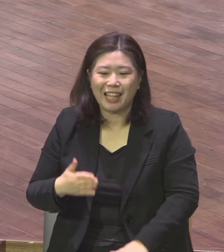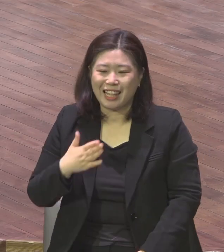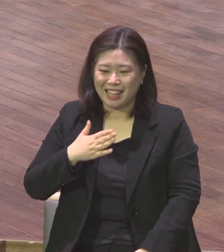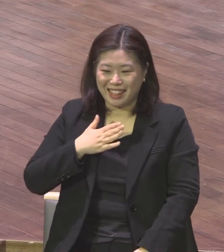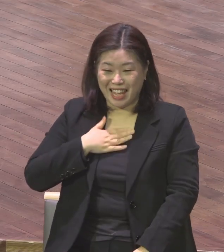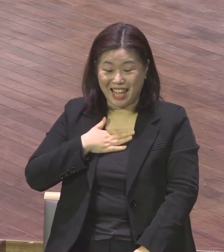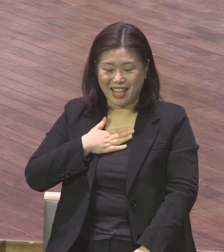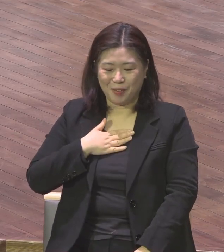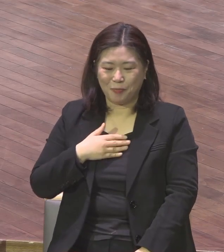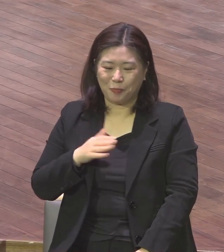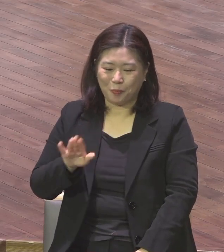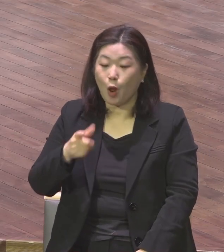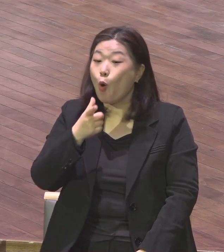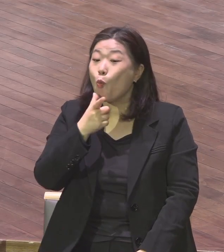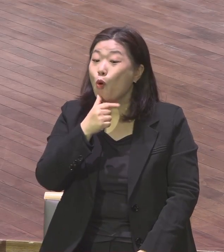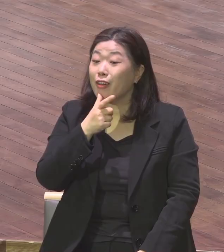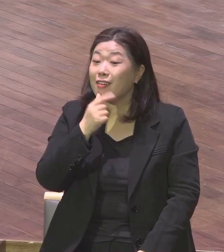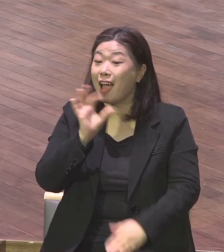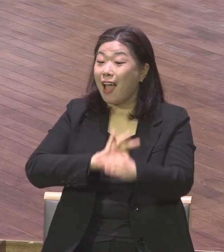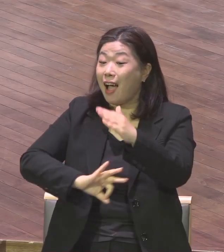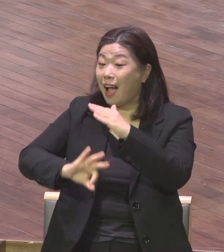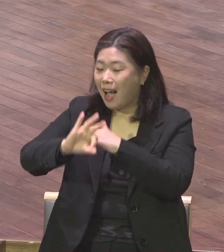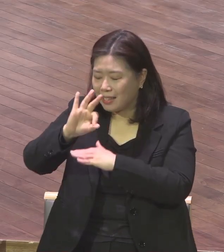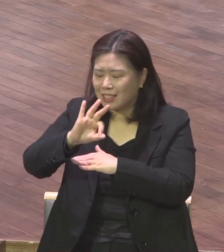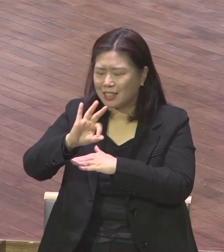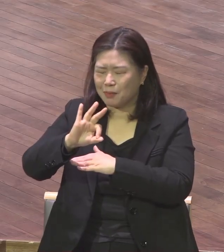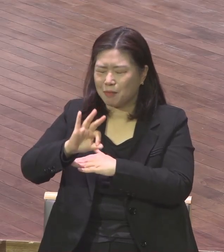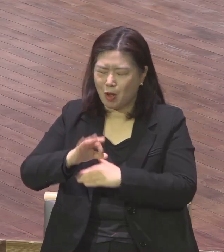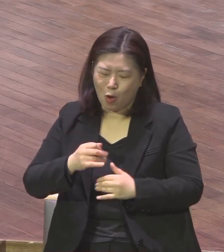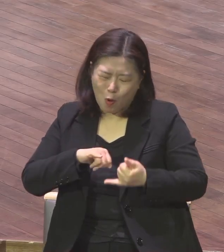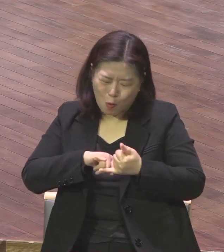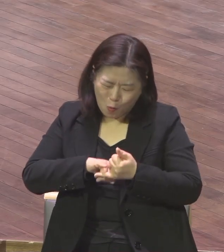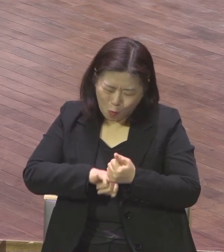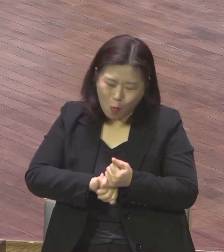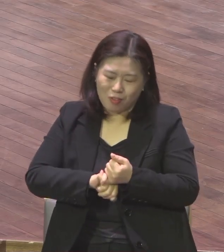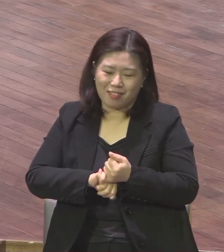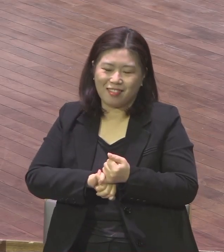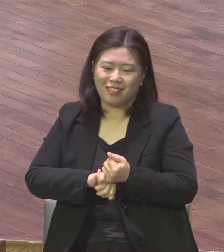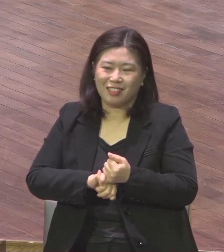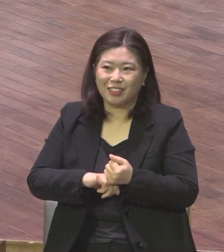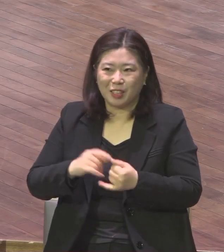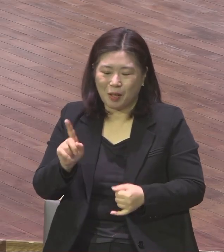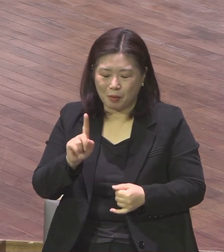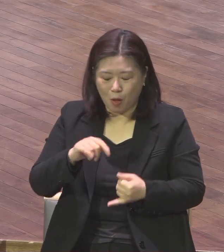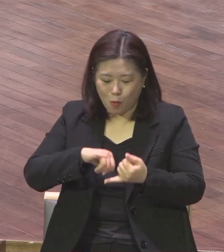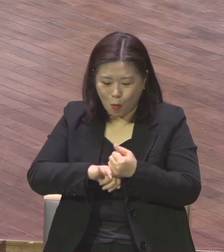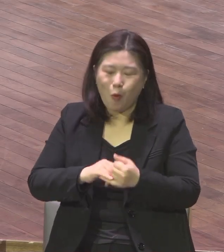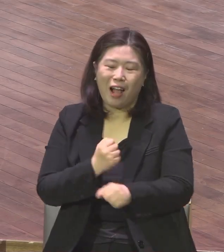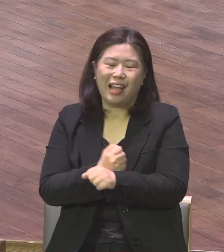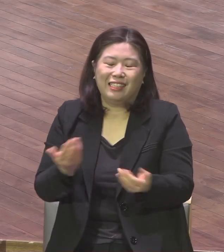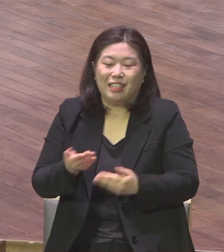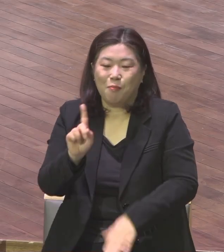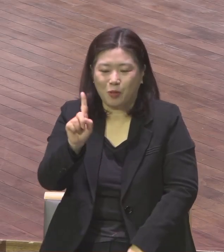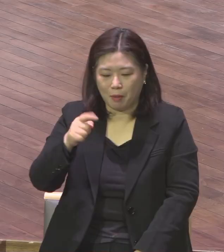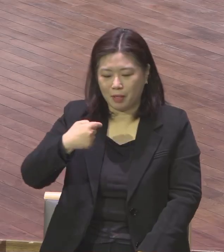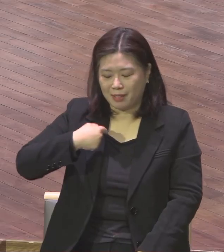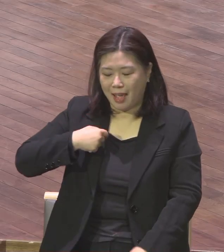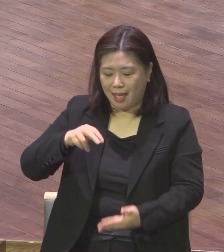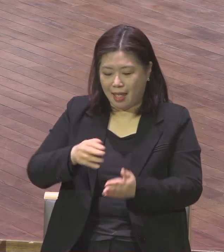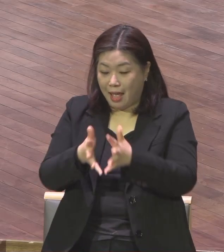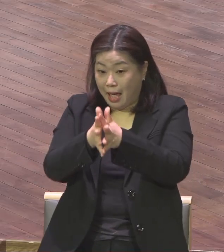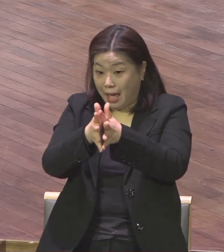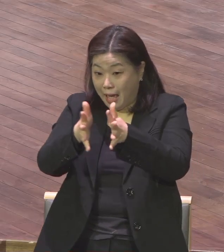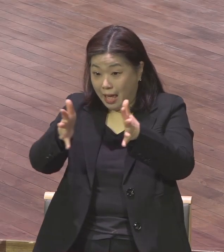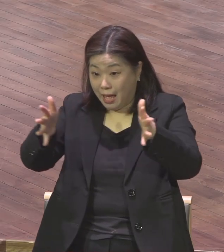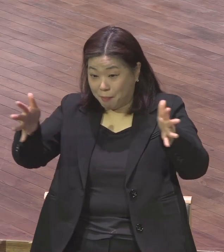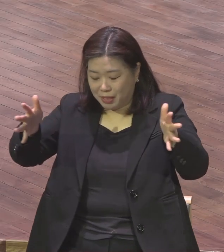번은 그 변통에다가 쫙 넣었더니 싹 빼가 우리 던져놨더라고. 근데 다시 빼가 다시 싹 빼죠.